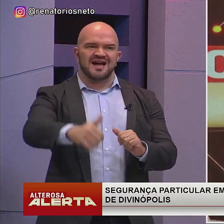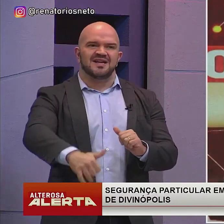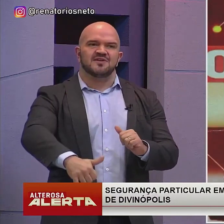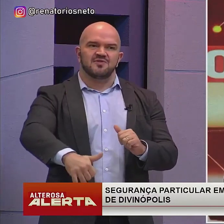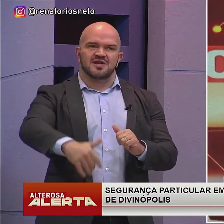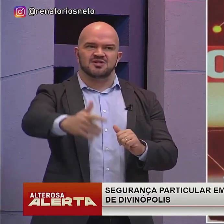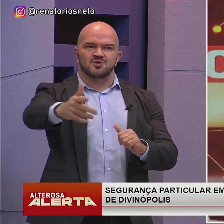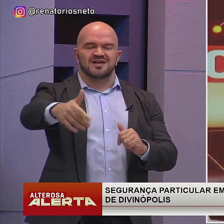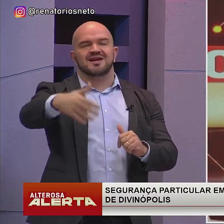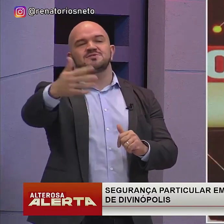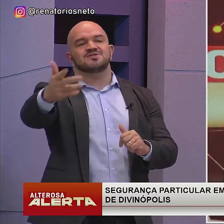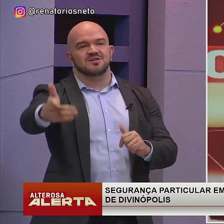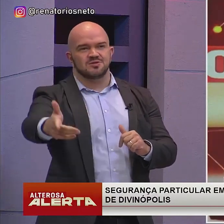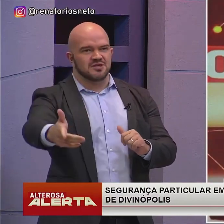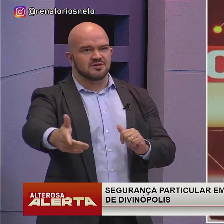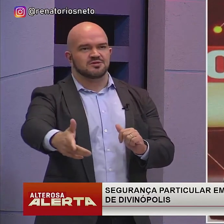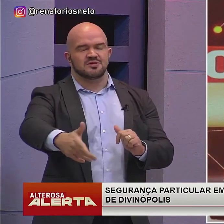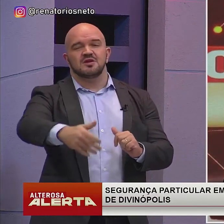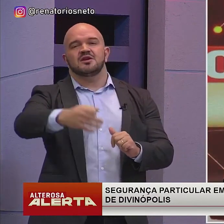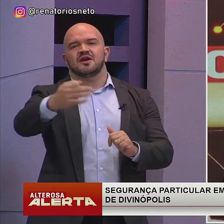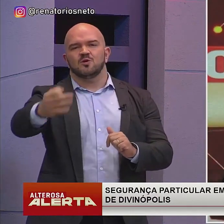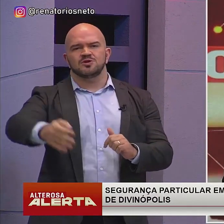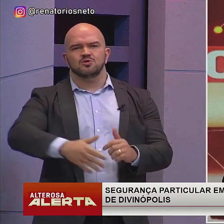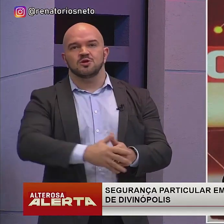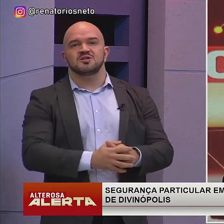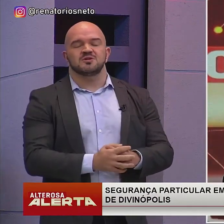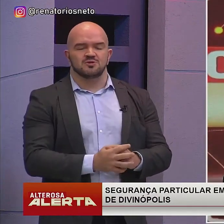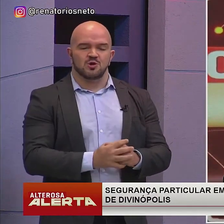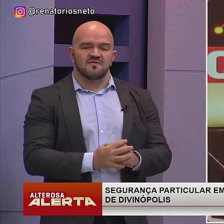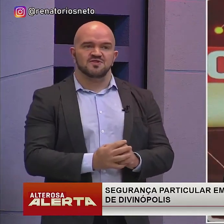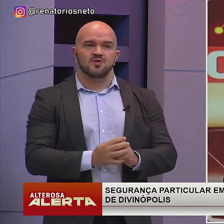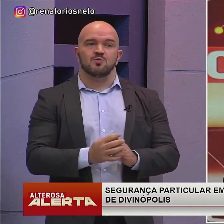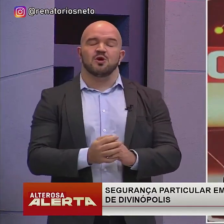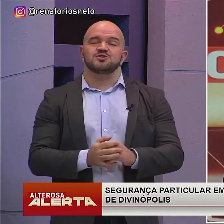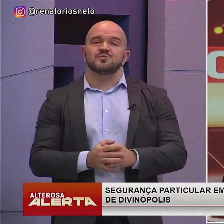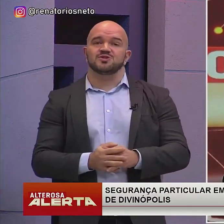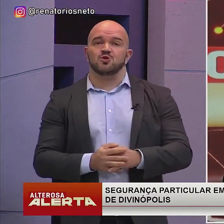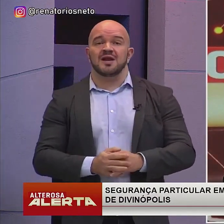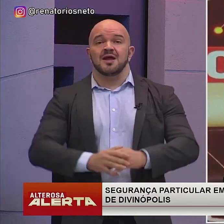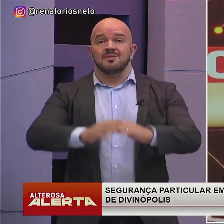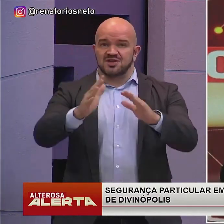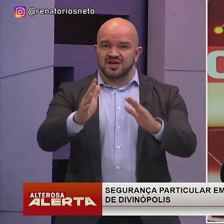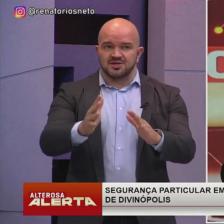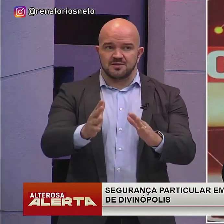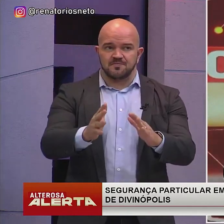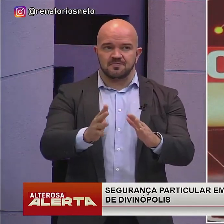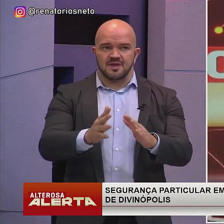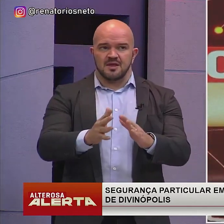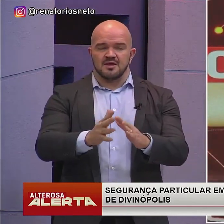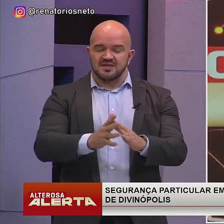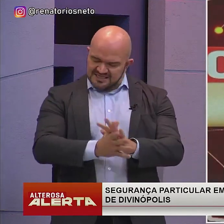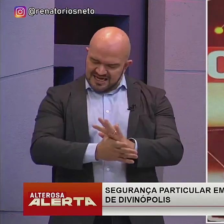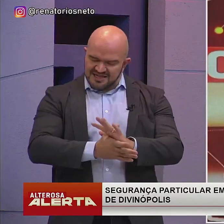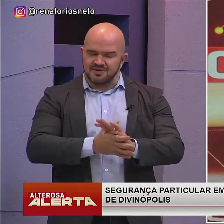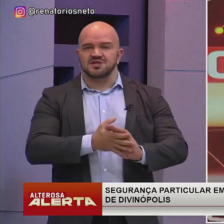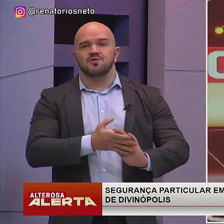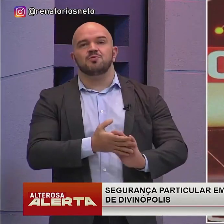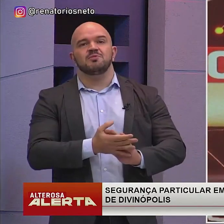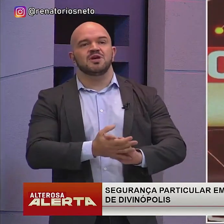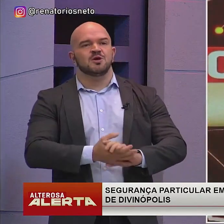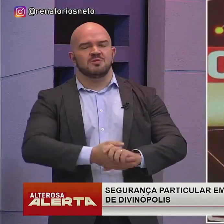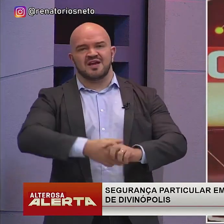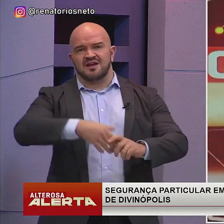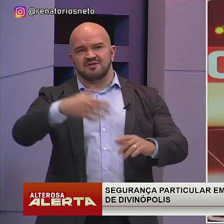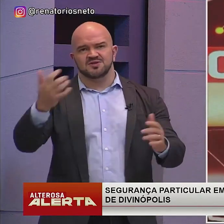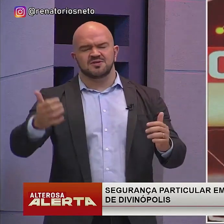de Columbine, que foi aquela história lá nos Estados Unidos, né, onde 12 jovens foram mortos em uma escola. Mas, esse gente, foi o primeiro grande massacre, né? Exatamente,